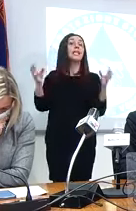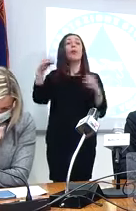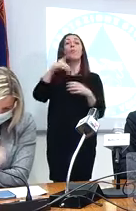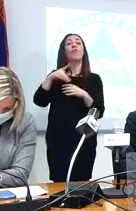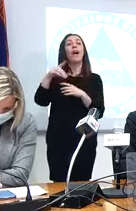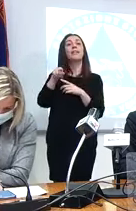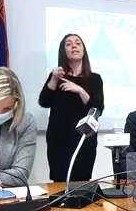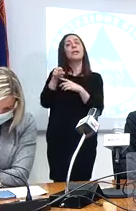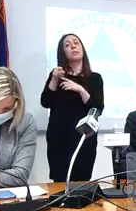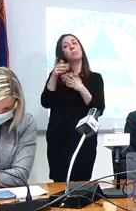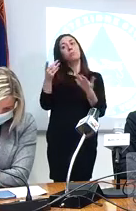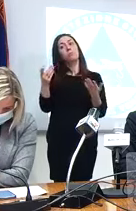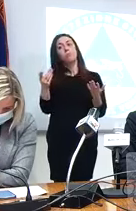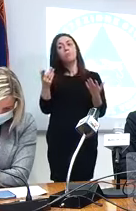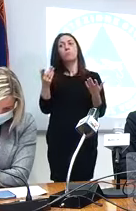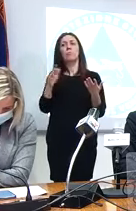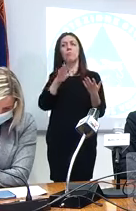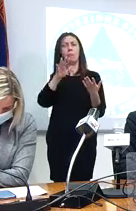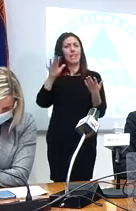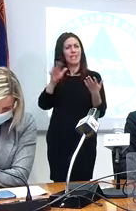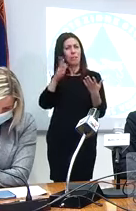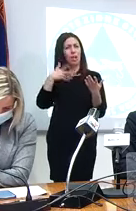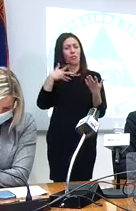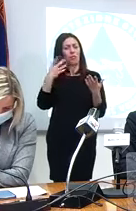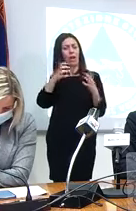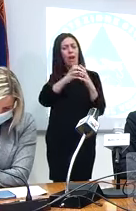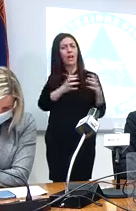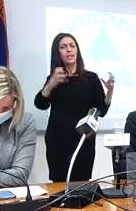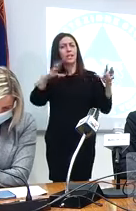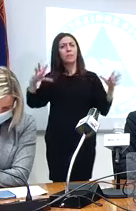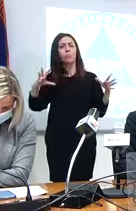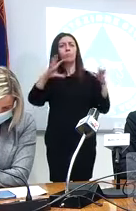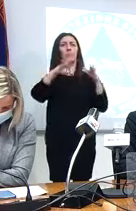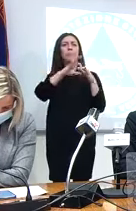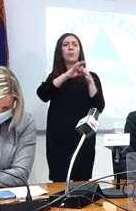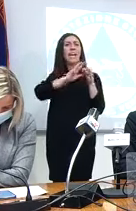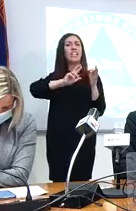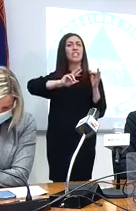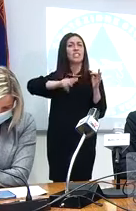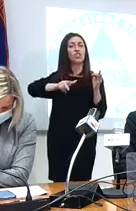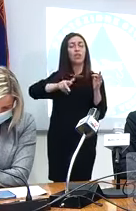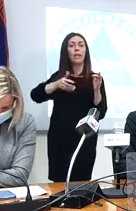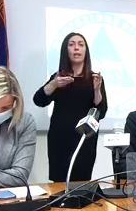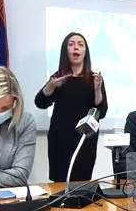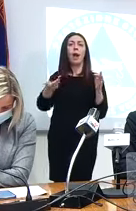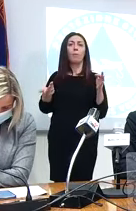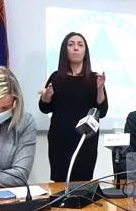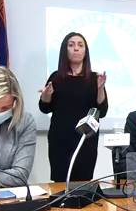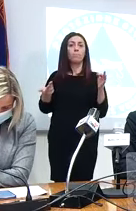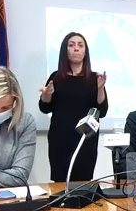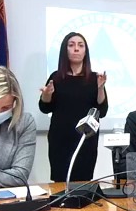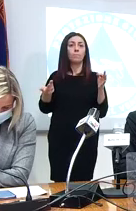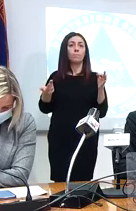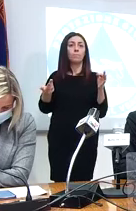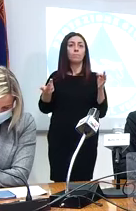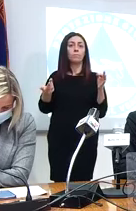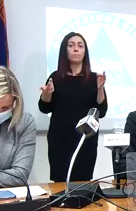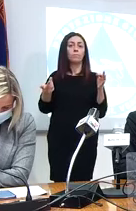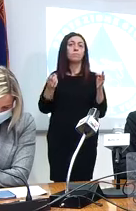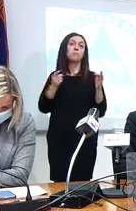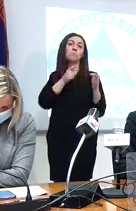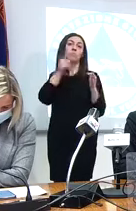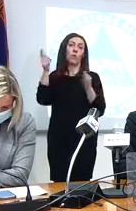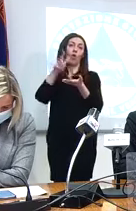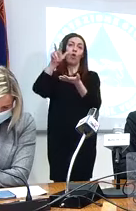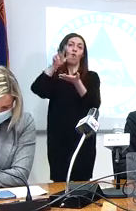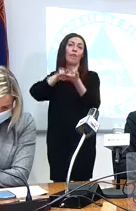che ha una business unit in Sicilia, e però non c'è, hanno confermato che non hanno